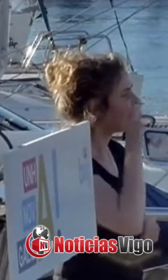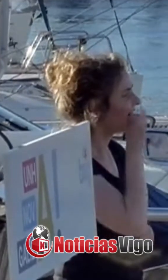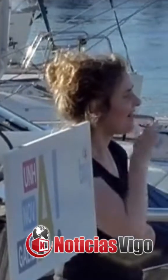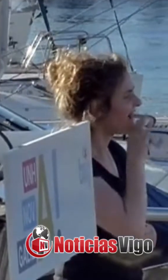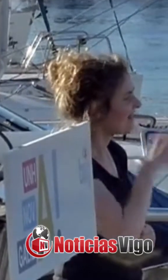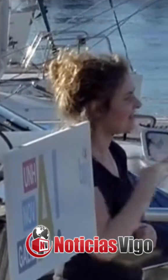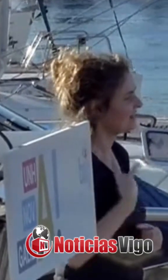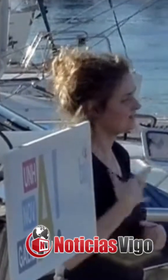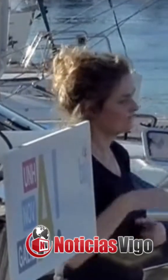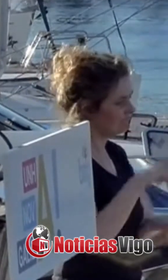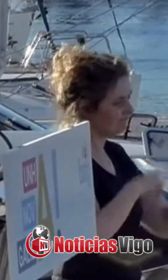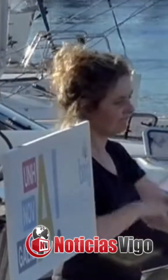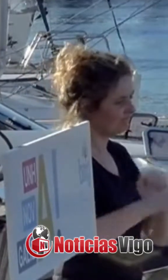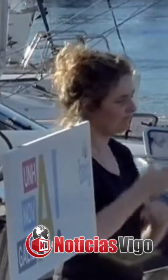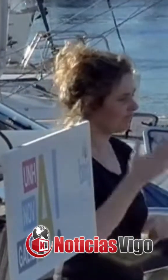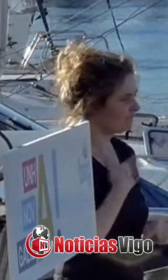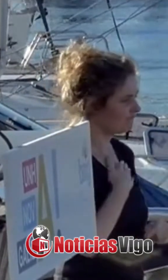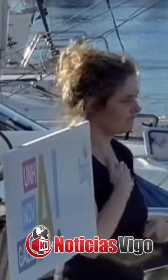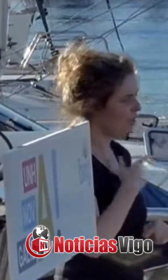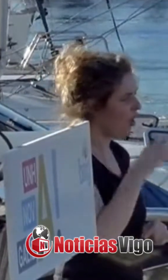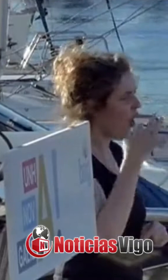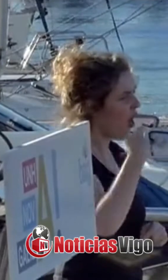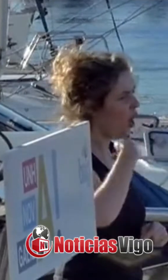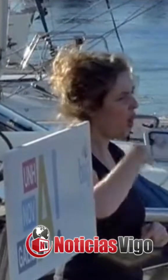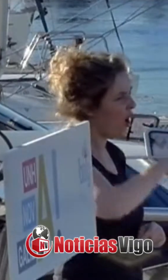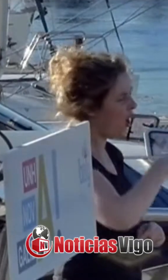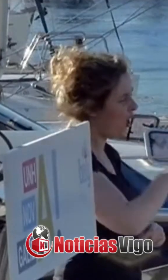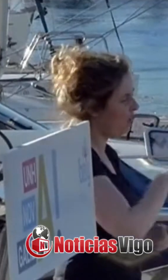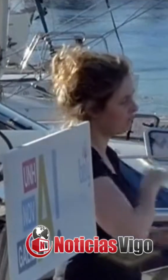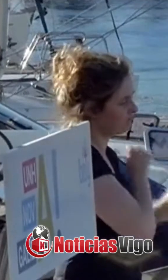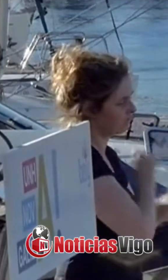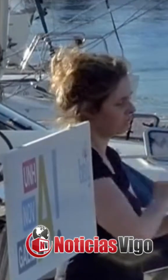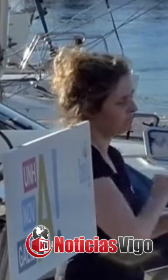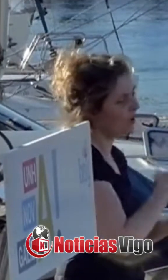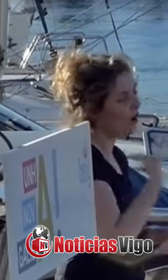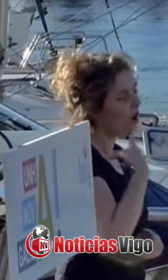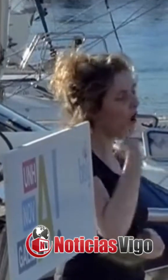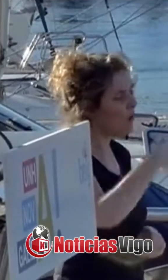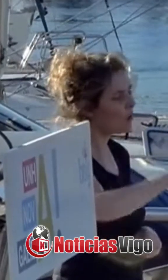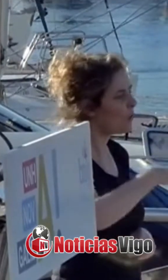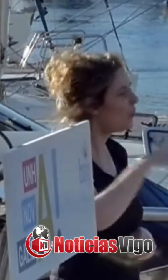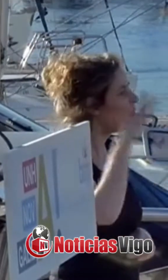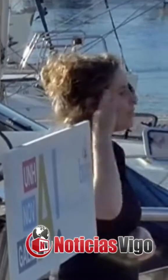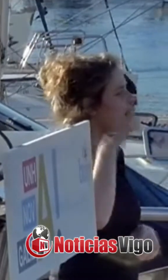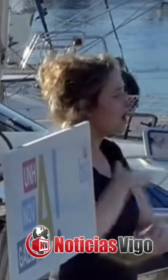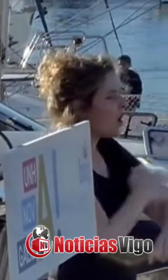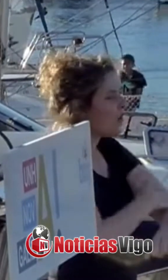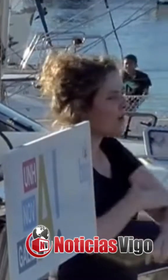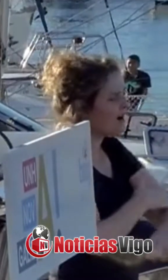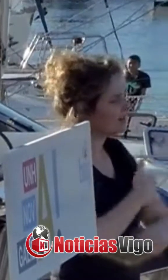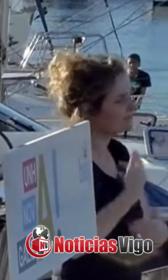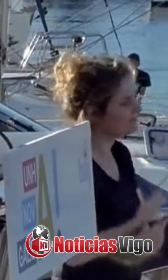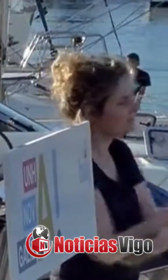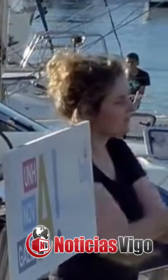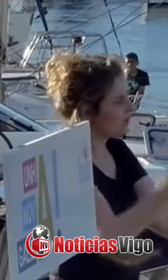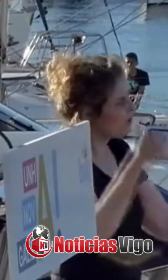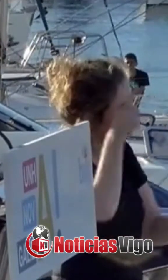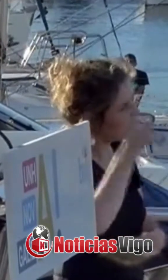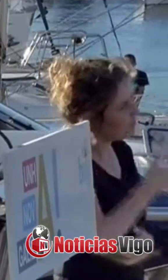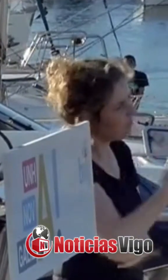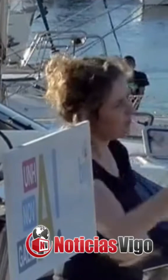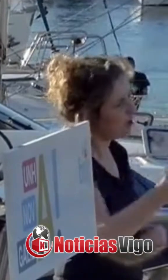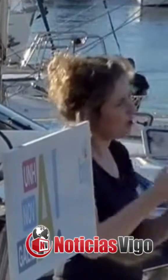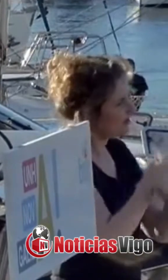defende con firmeza a soberanía de Galiza, ou un presidente que goberna o ditado, ou unha presidenta que goberne para as clases populares e para o